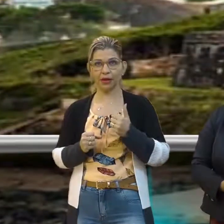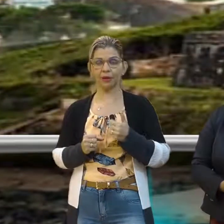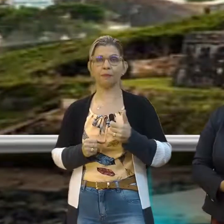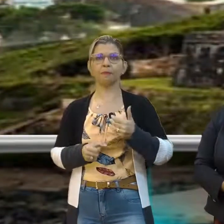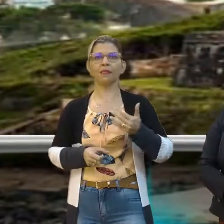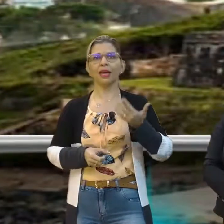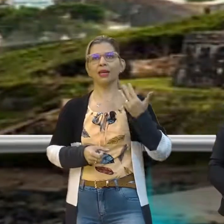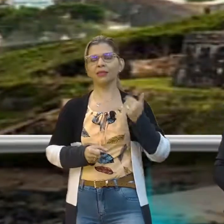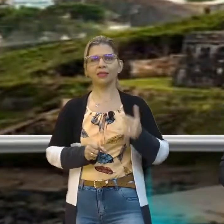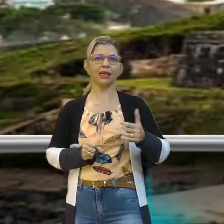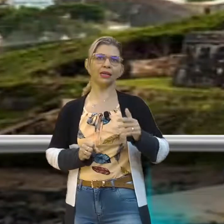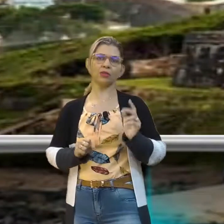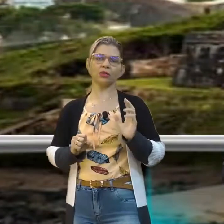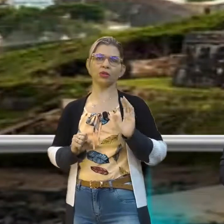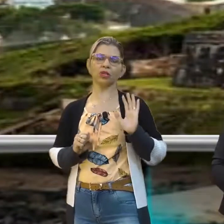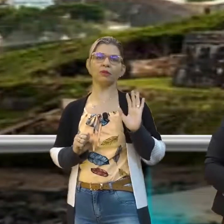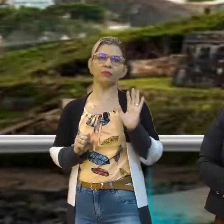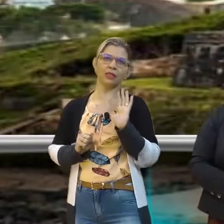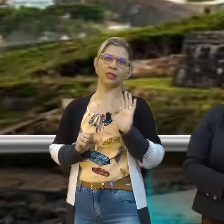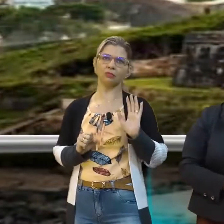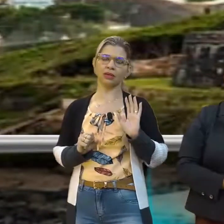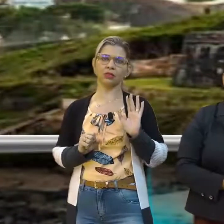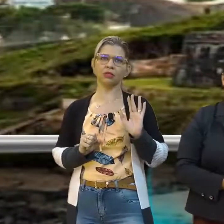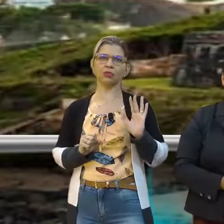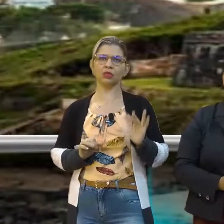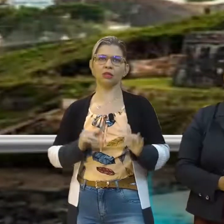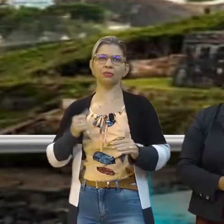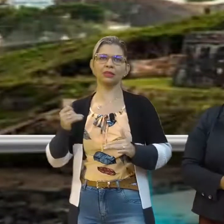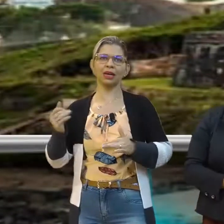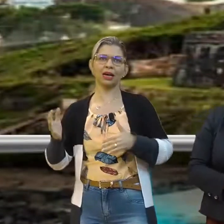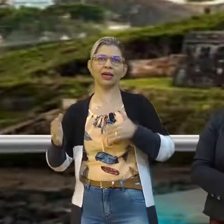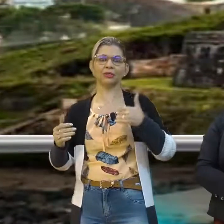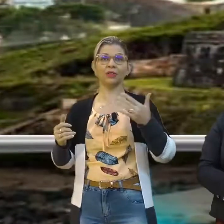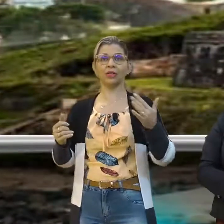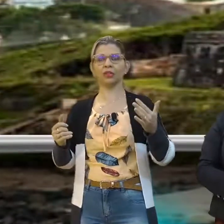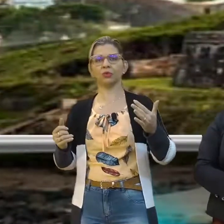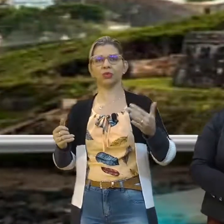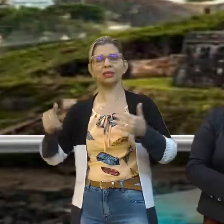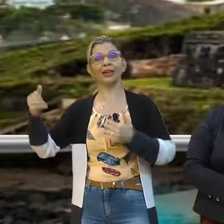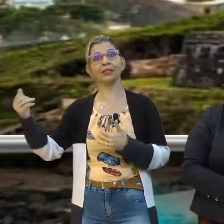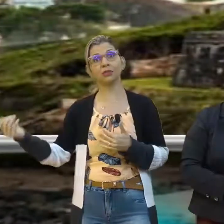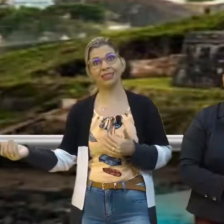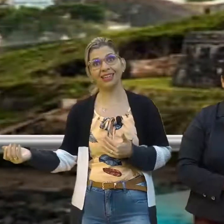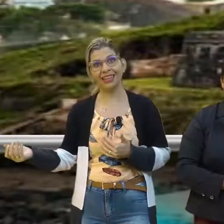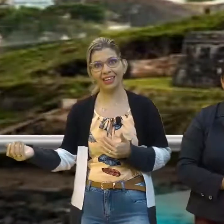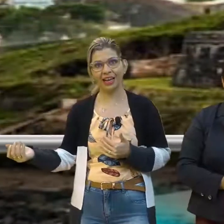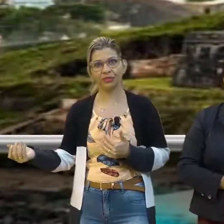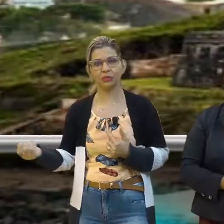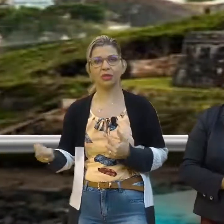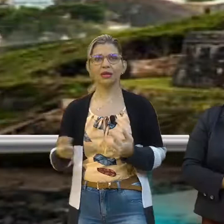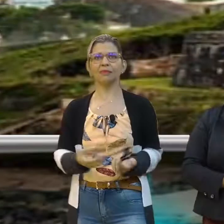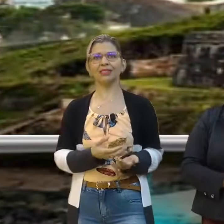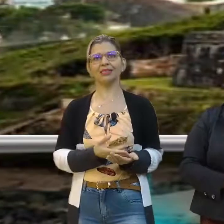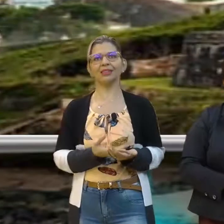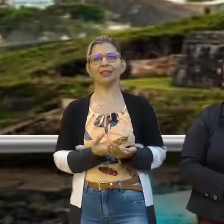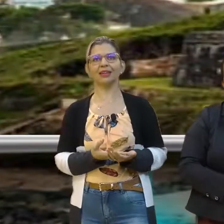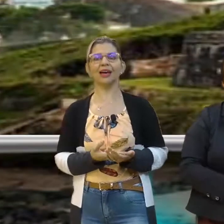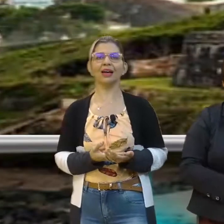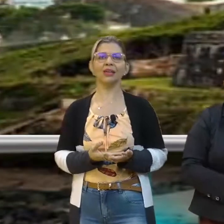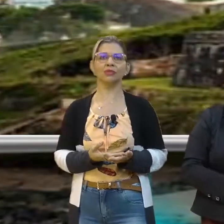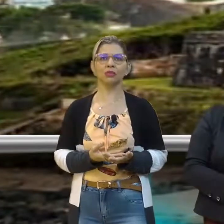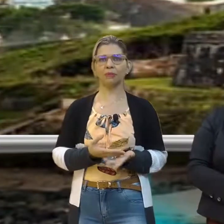Por quê? Eles têm ali o que nós chamamos aqui no Brasil de deputados, vereadores, que lá são os delegados. Mas